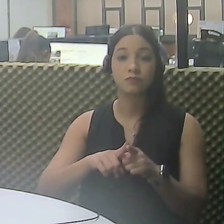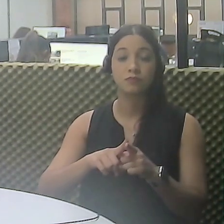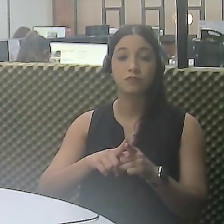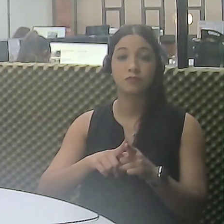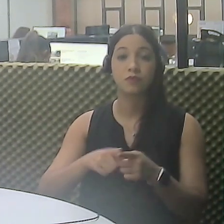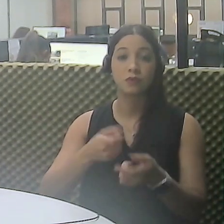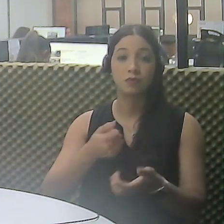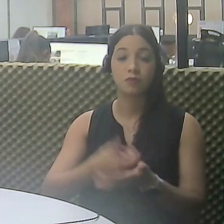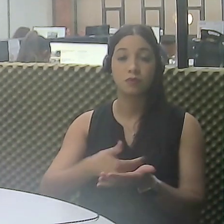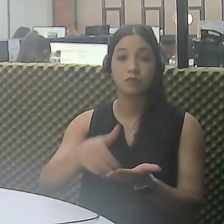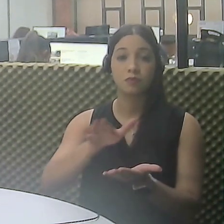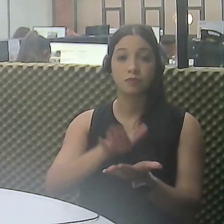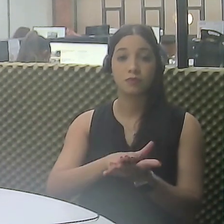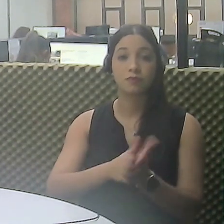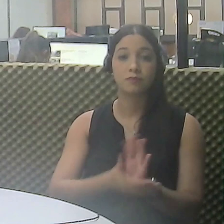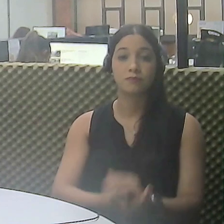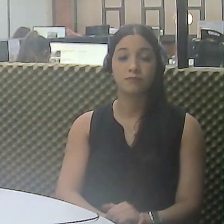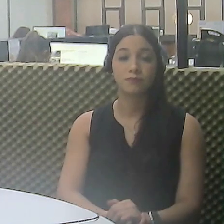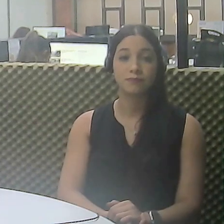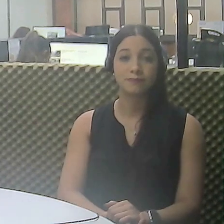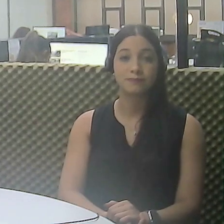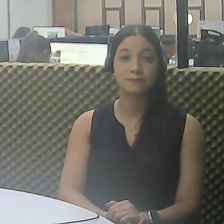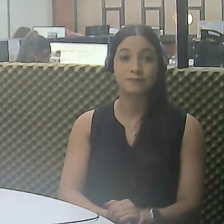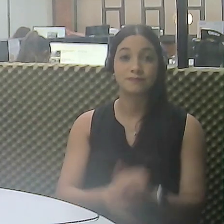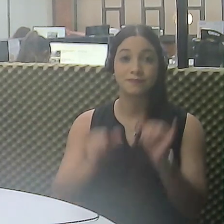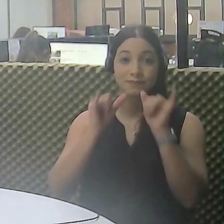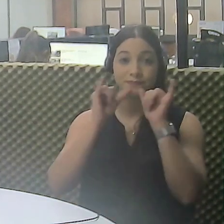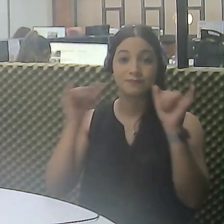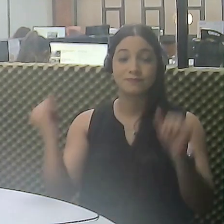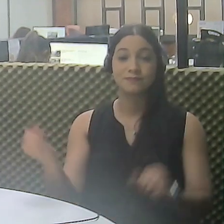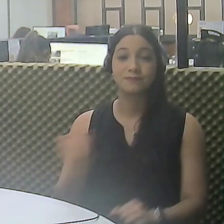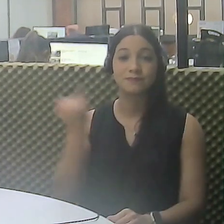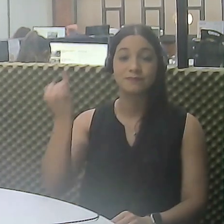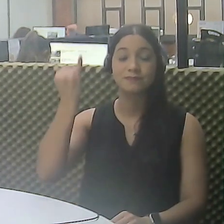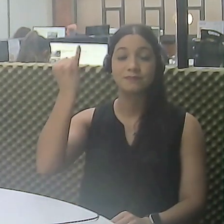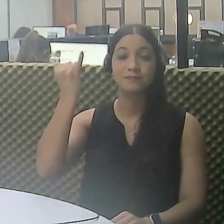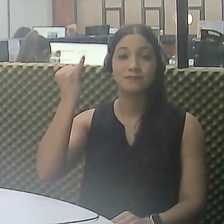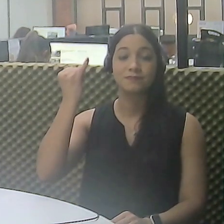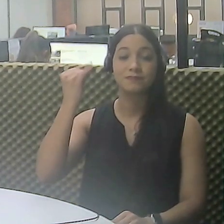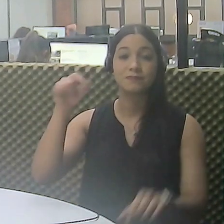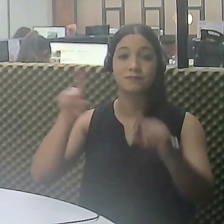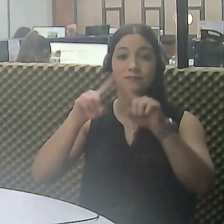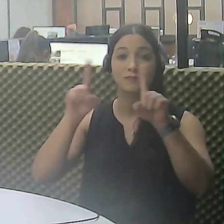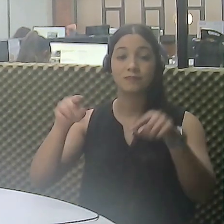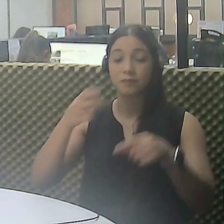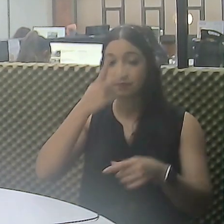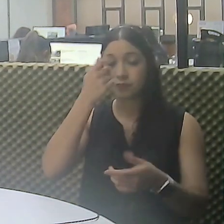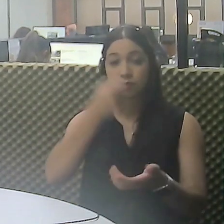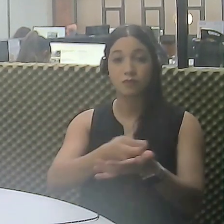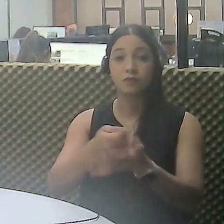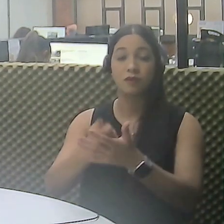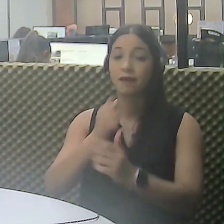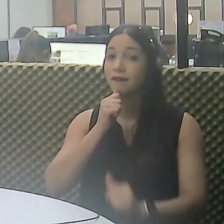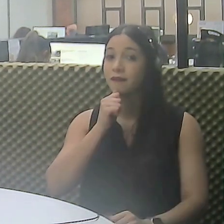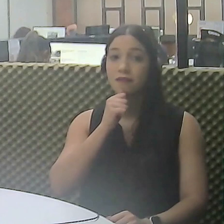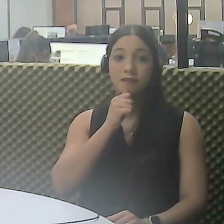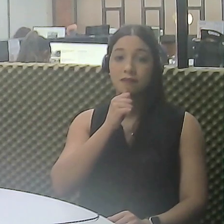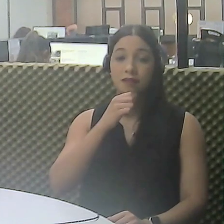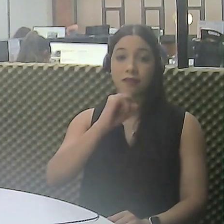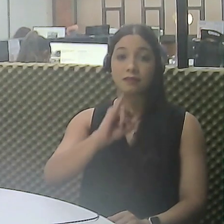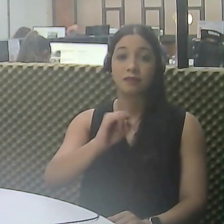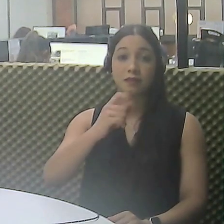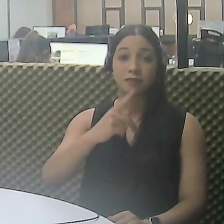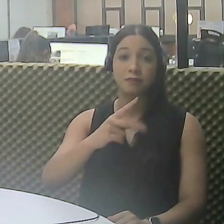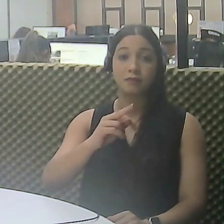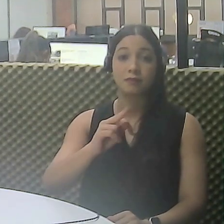da aquisição. Recado importante. Os contribuintes que ainda não quitaram o Imposto Predial e